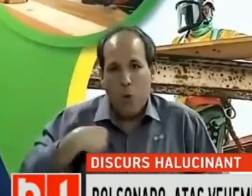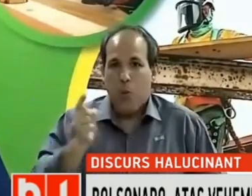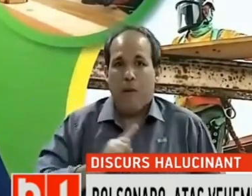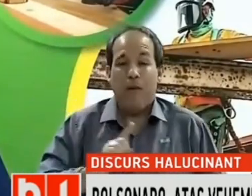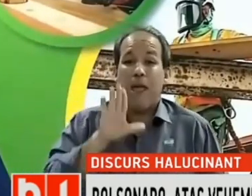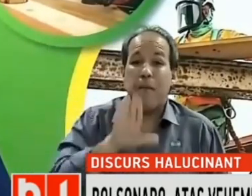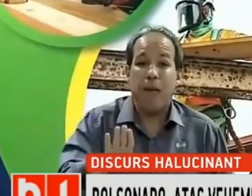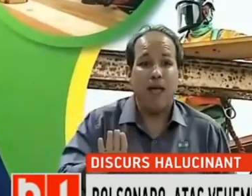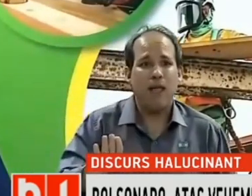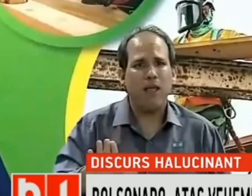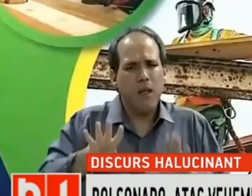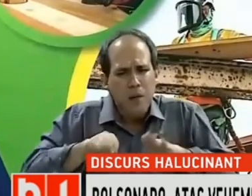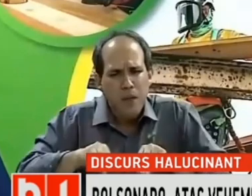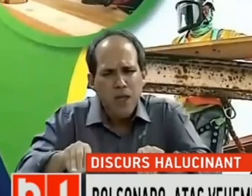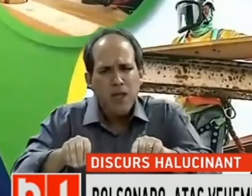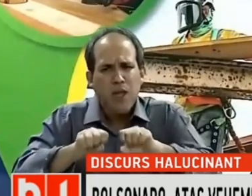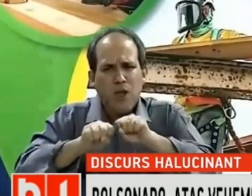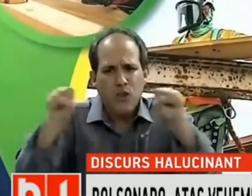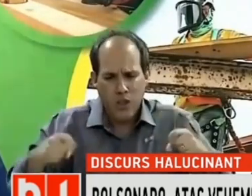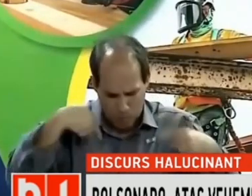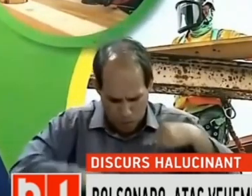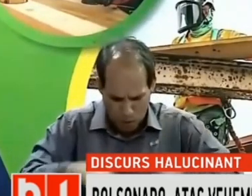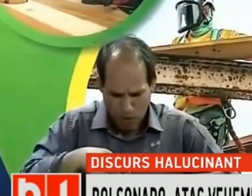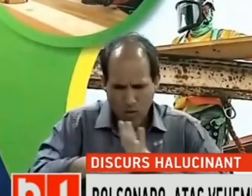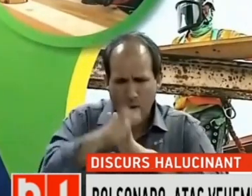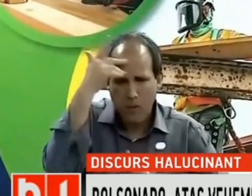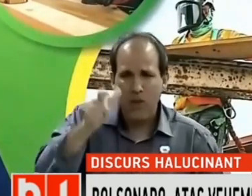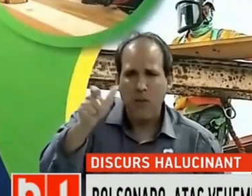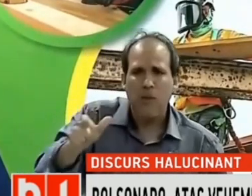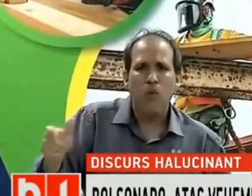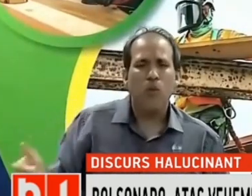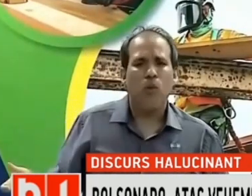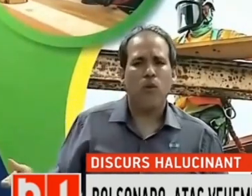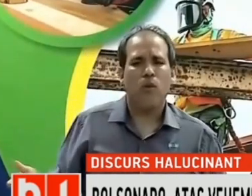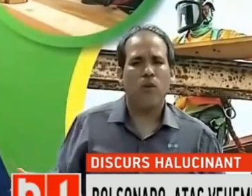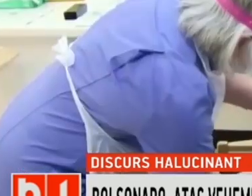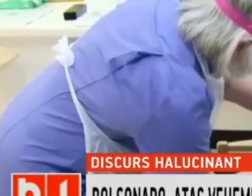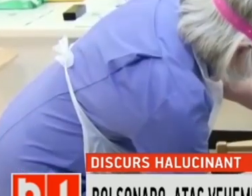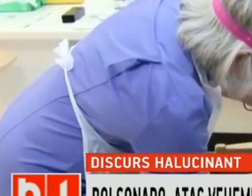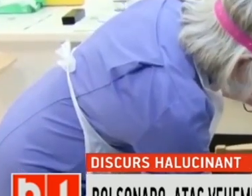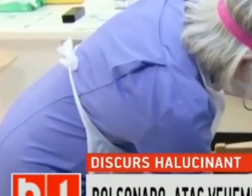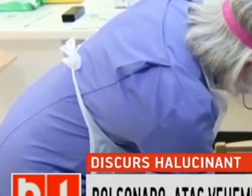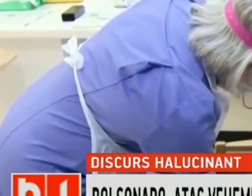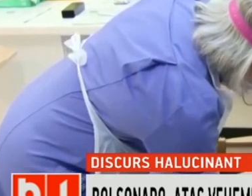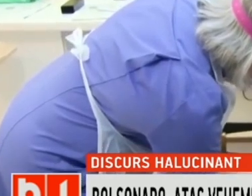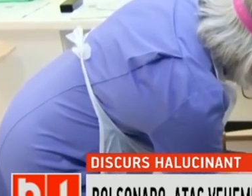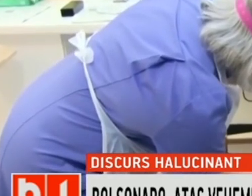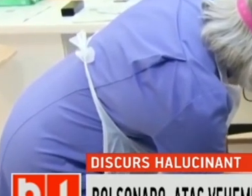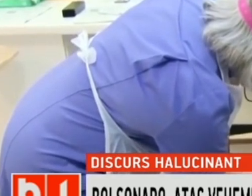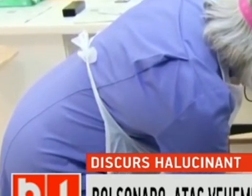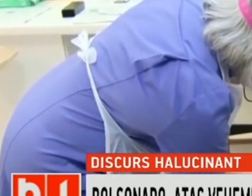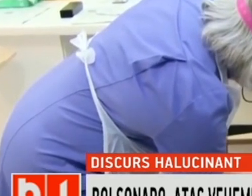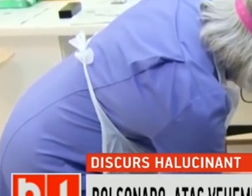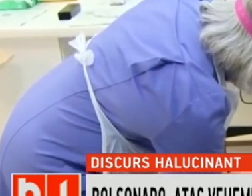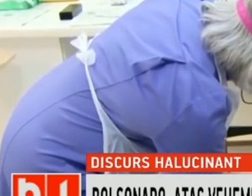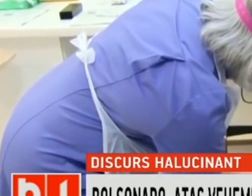reticenței lor președintelui brazilian curtea suprema Brazilia decis că vaccinarea împotriva cu ovăz 19 este obligatorie însă